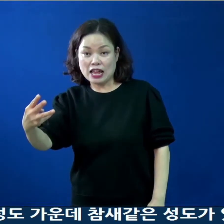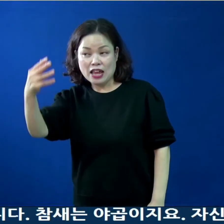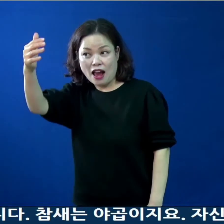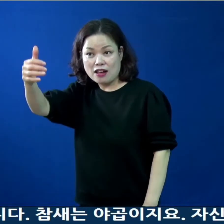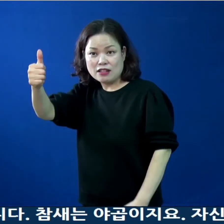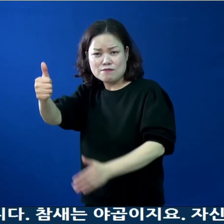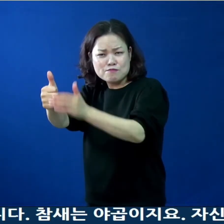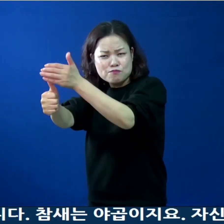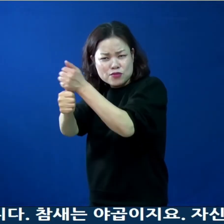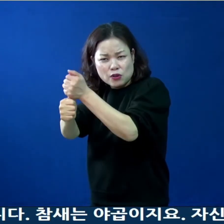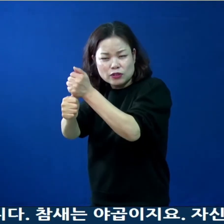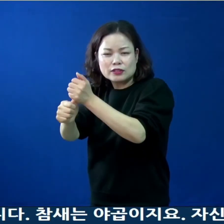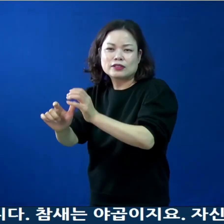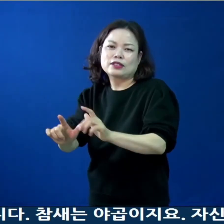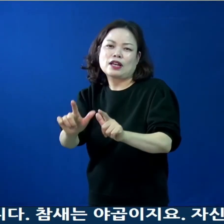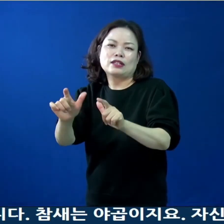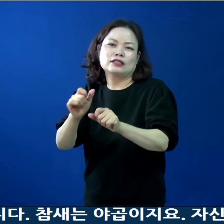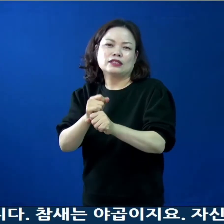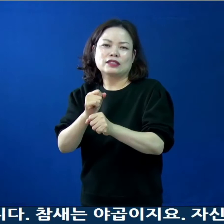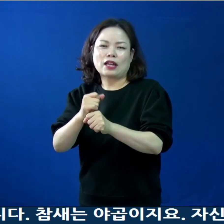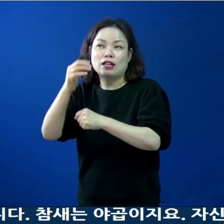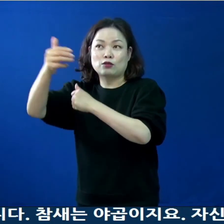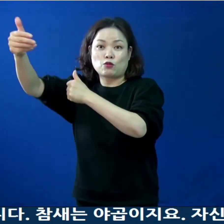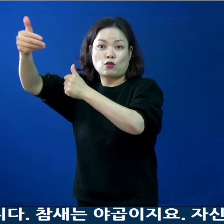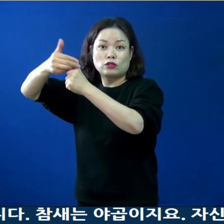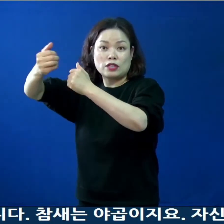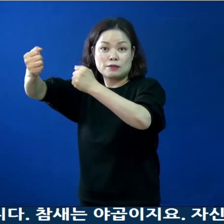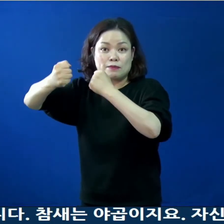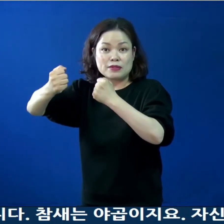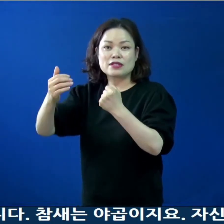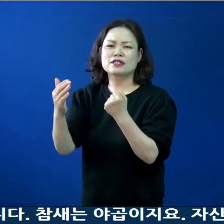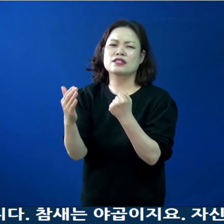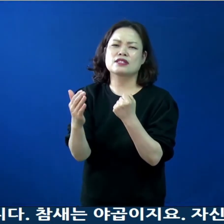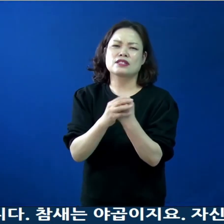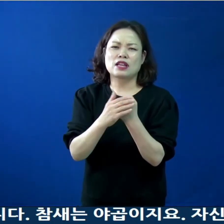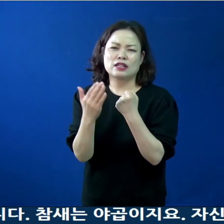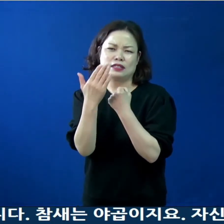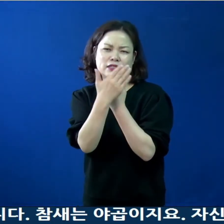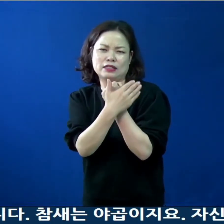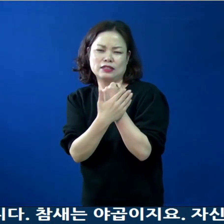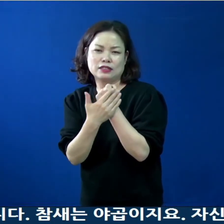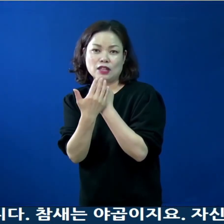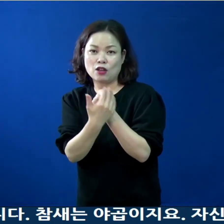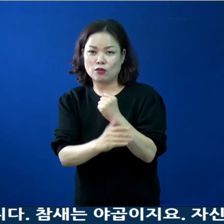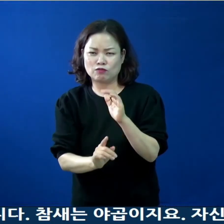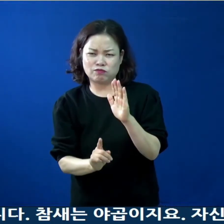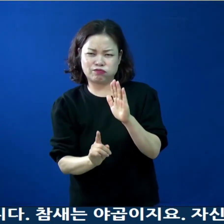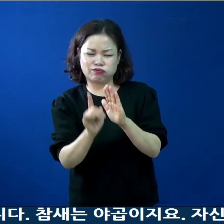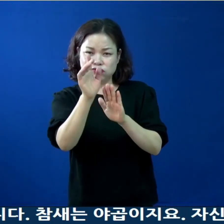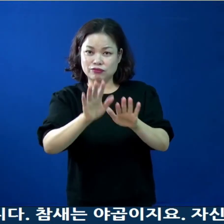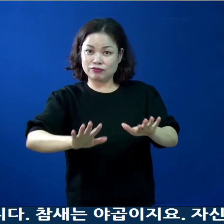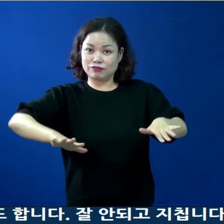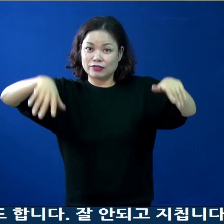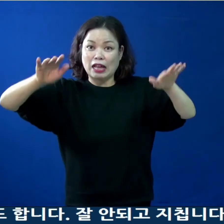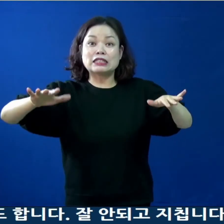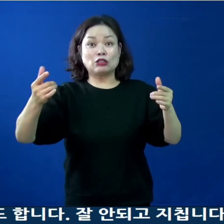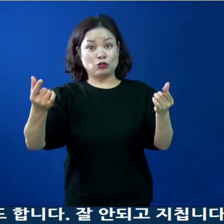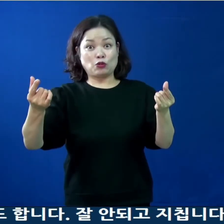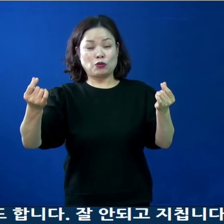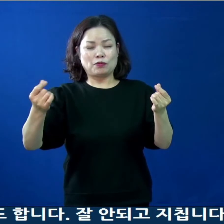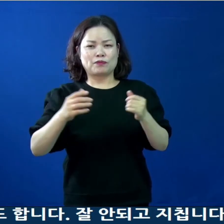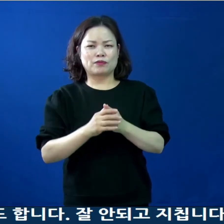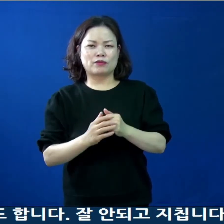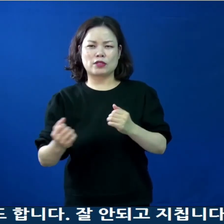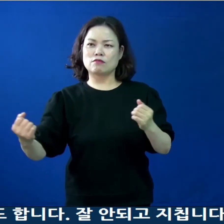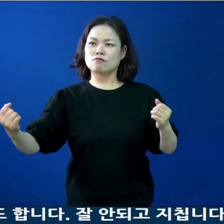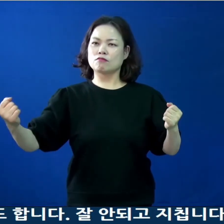이스라엘. 그는 하나님이 공급하신 힘으로 나아가기 때문에 그 은혜의 상승기류, 성령의 상승기를 타고